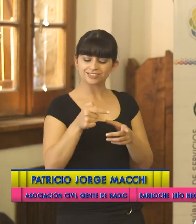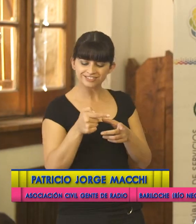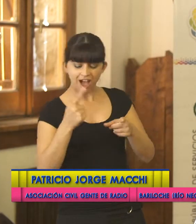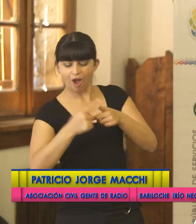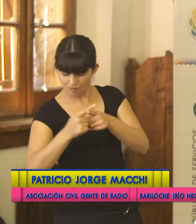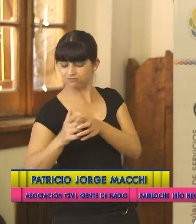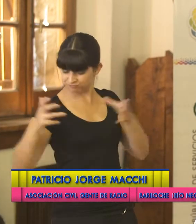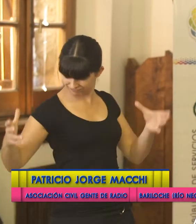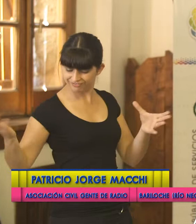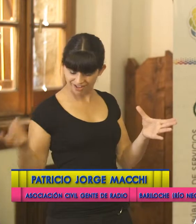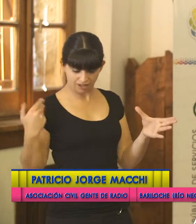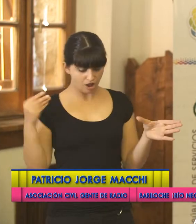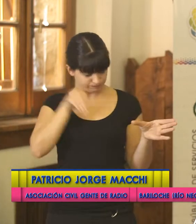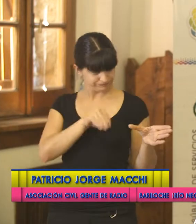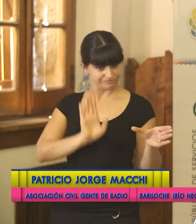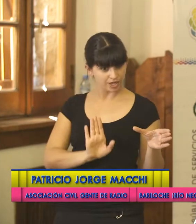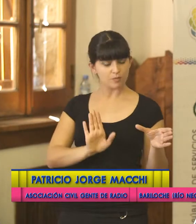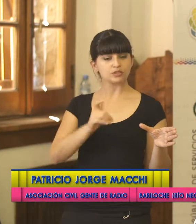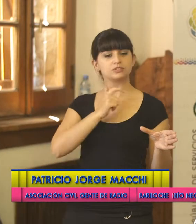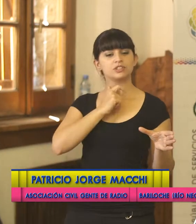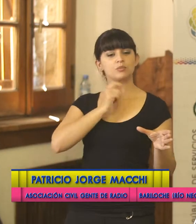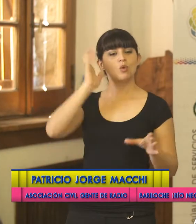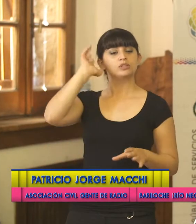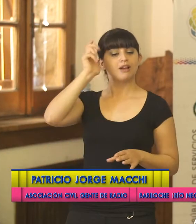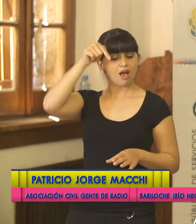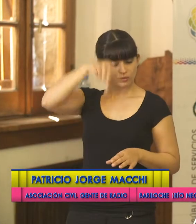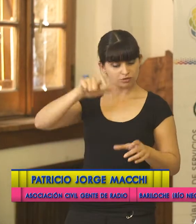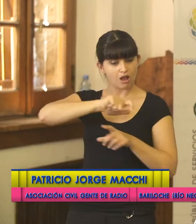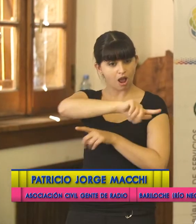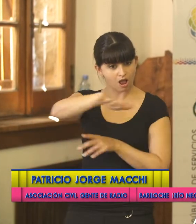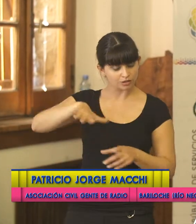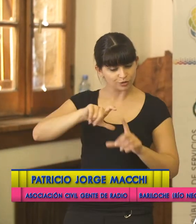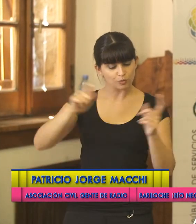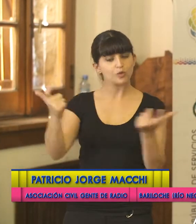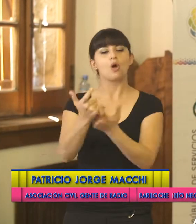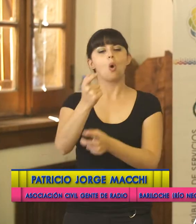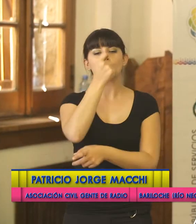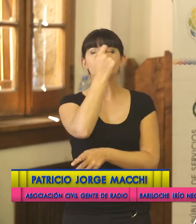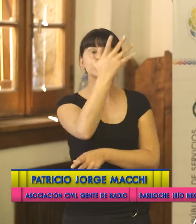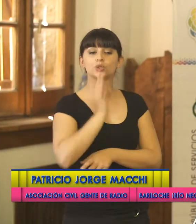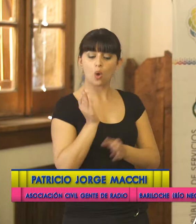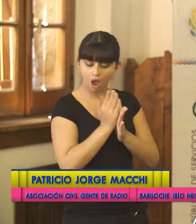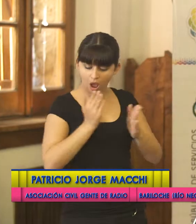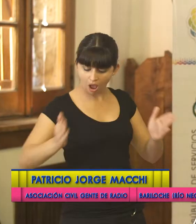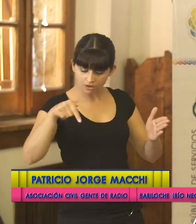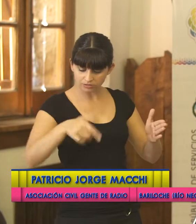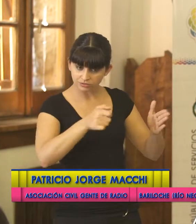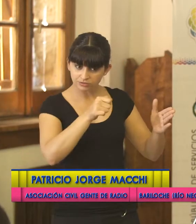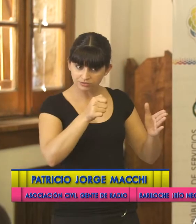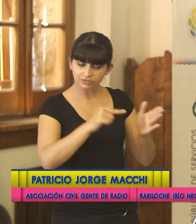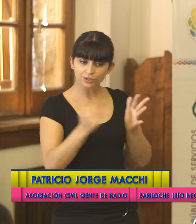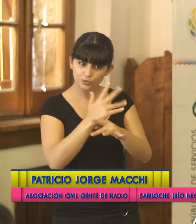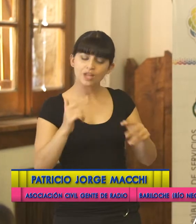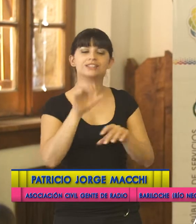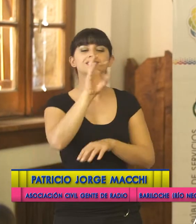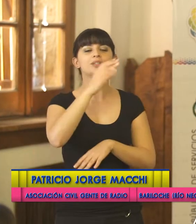venimos a plantear como radio comunitaria de 25 años en nuestra ciudad llamada fm gente